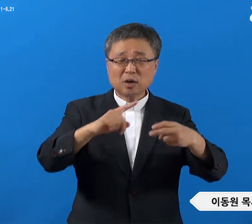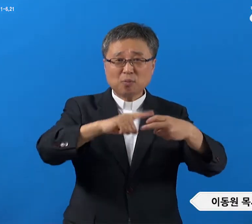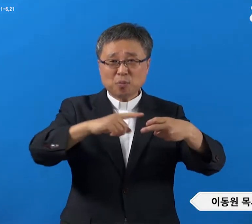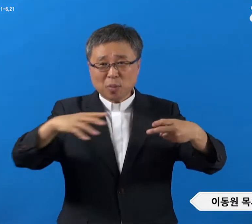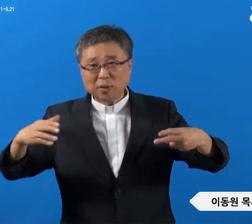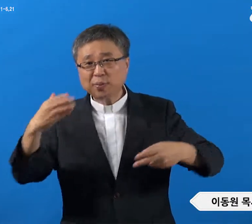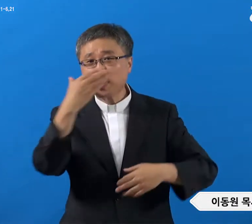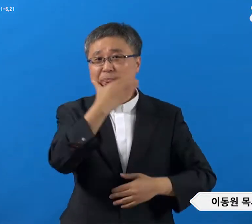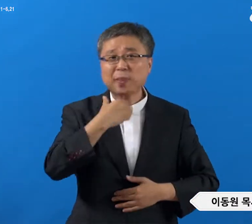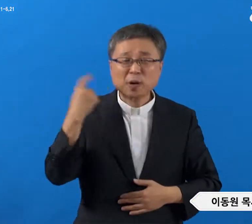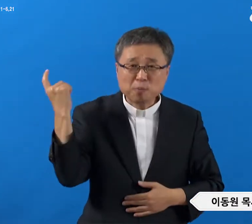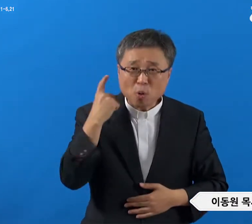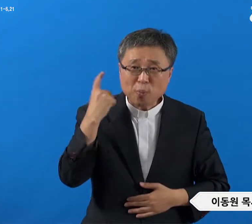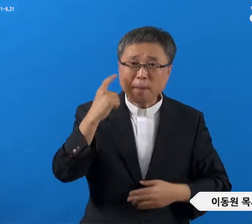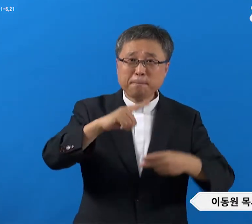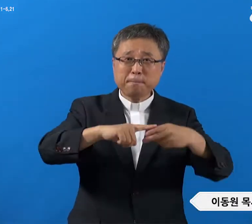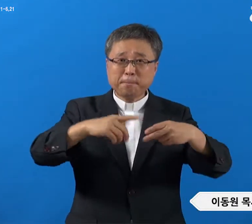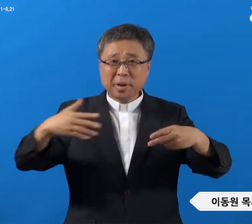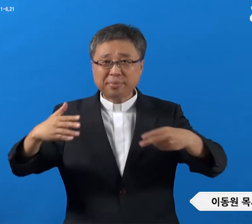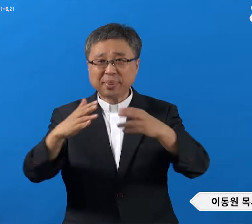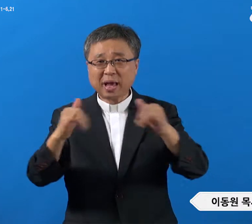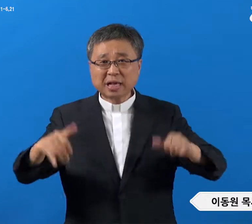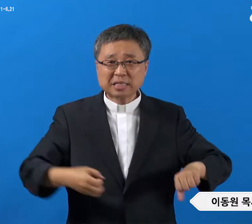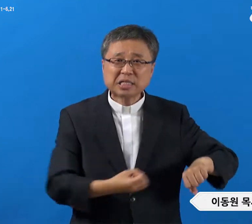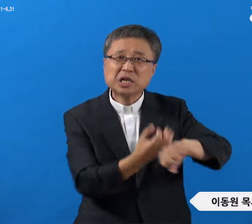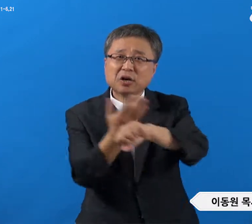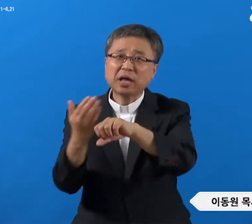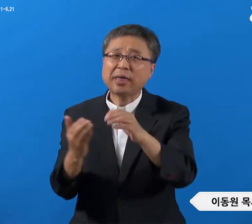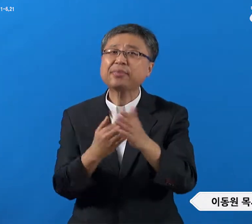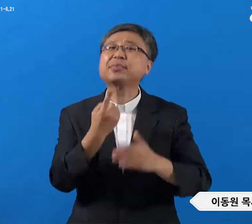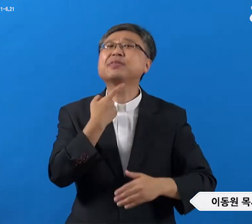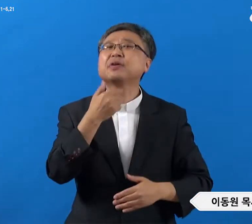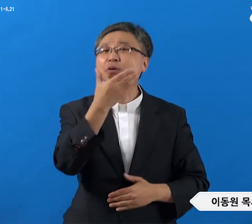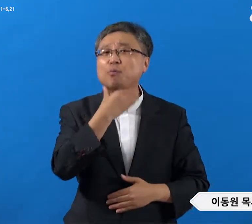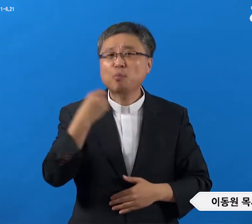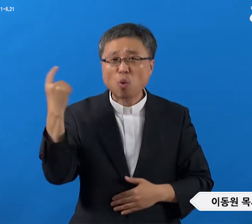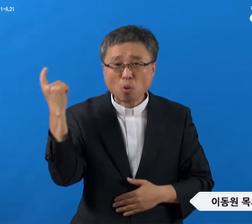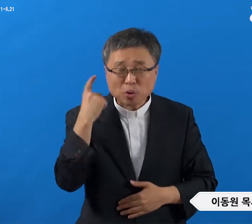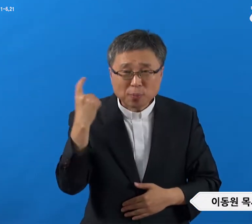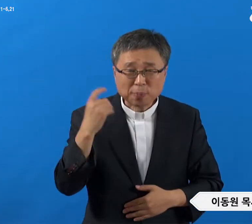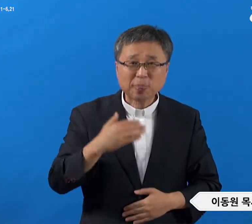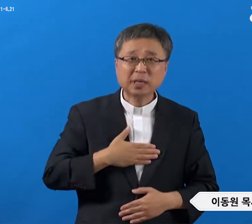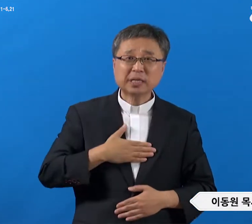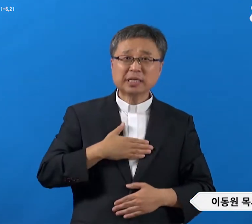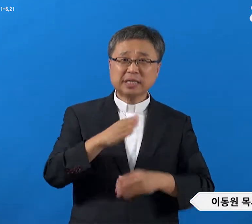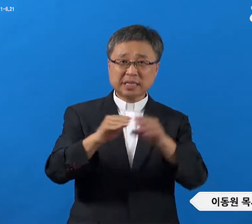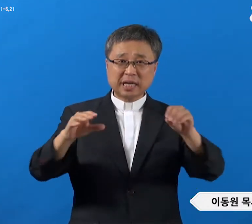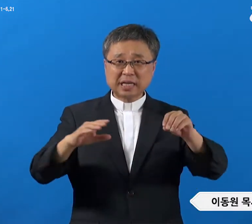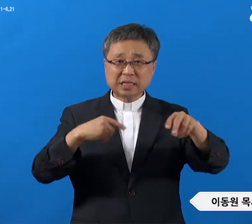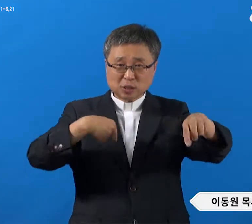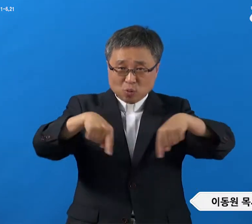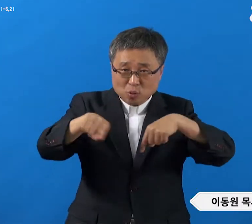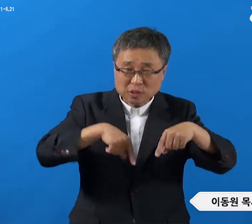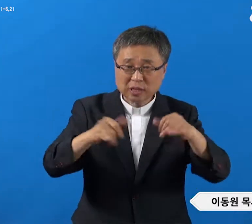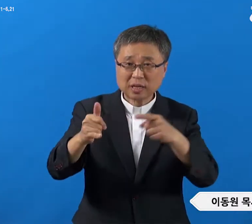마태의 복음은, 마태가 전했던 복음은 이 땅의 모든 지도자들에게 당시에 낙심하고 있던